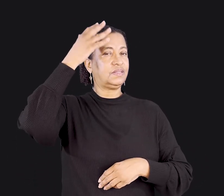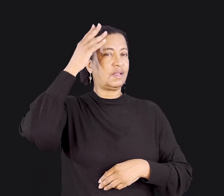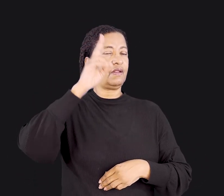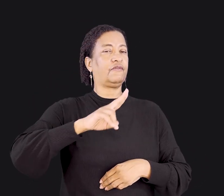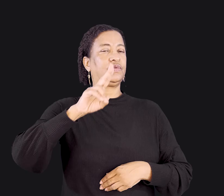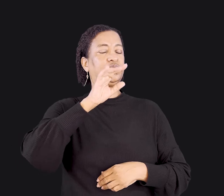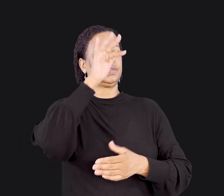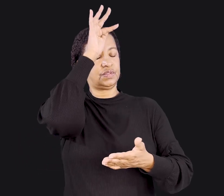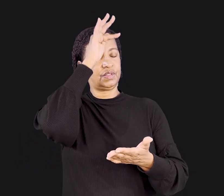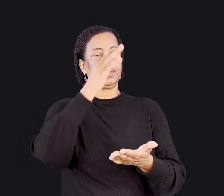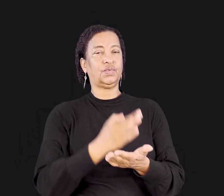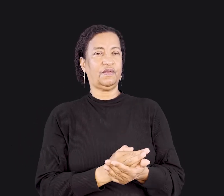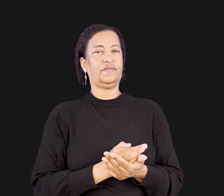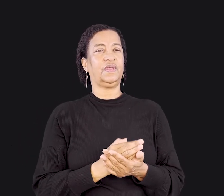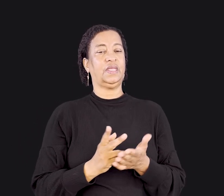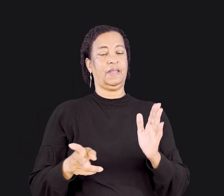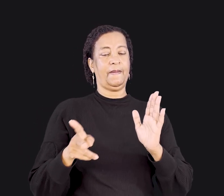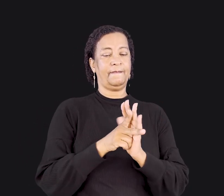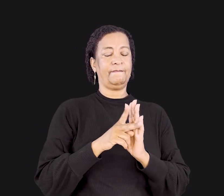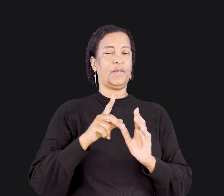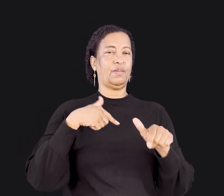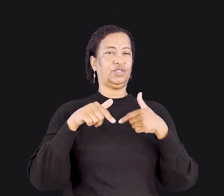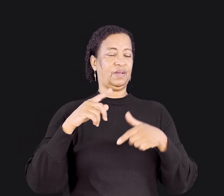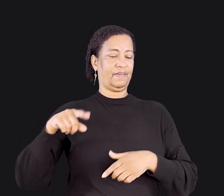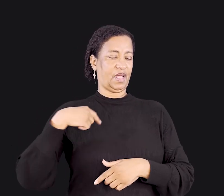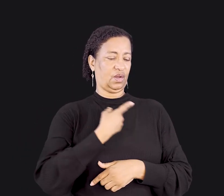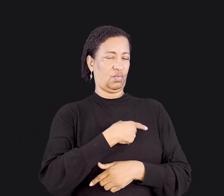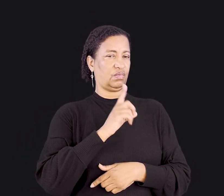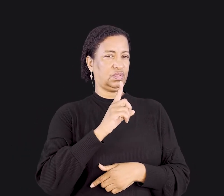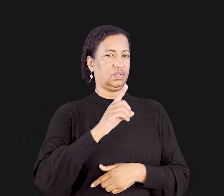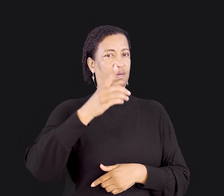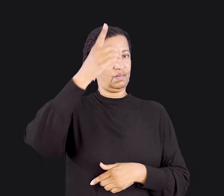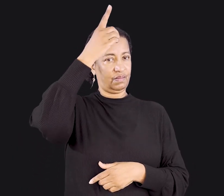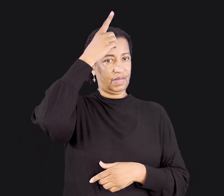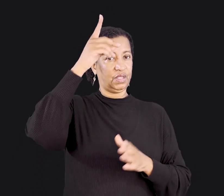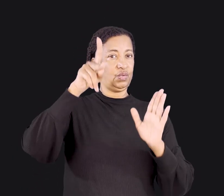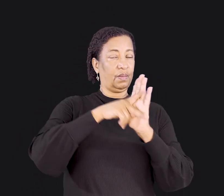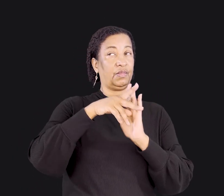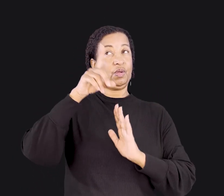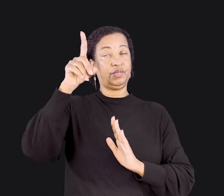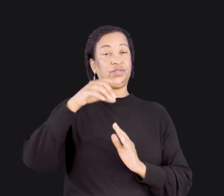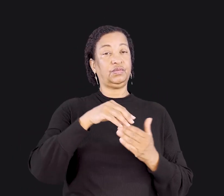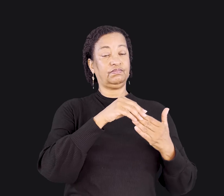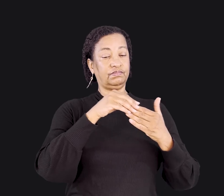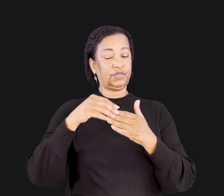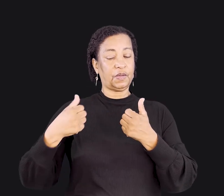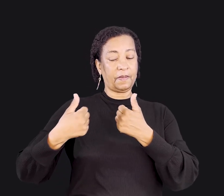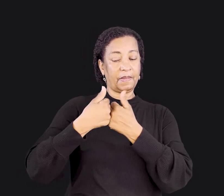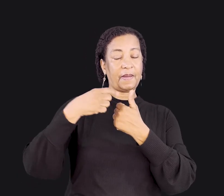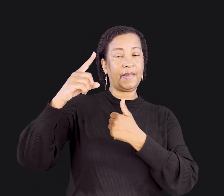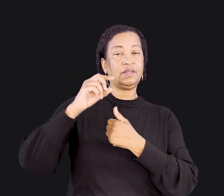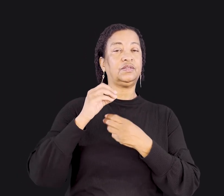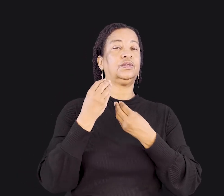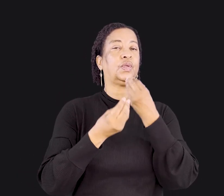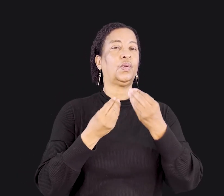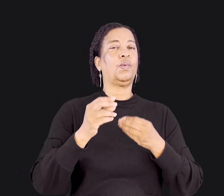fé não é resultado das nossas próprias obras, é dom de Deus. Fomos trazidos para perto de Deus através de Cristo. Fomos trazidos para os